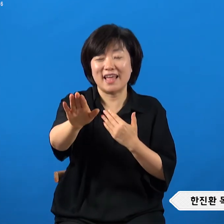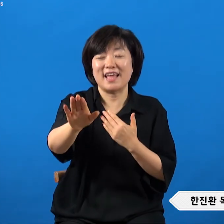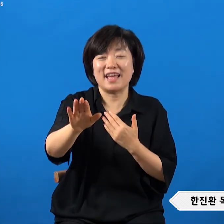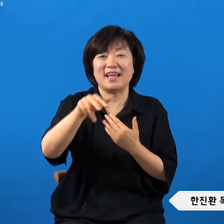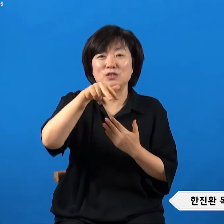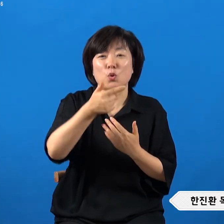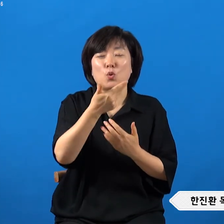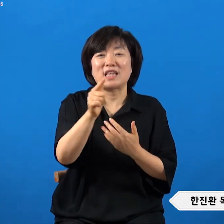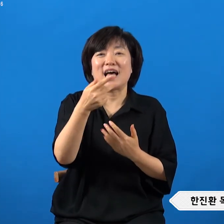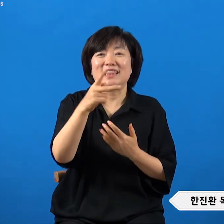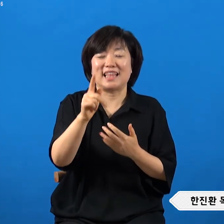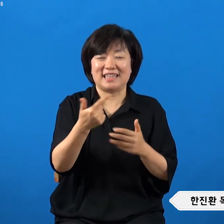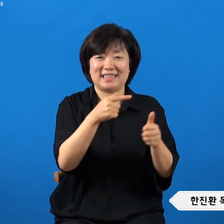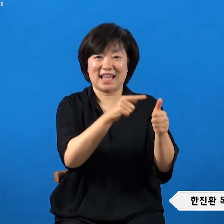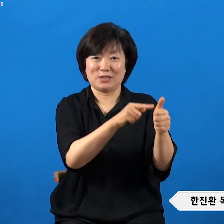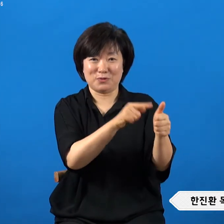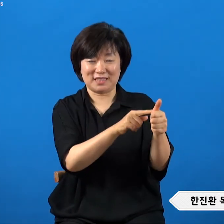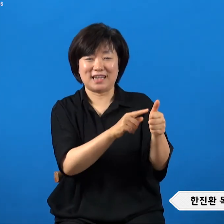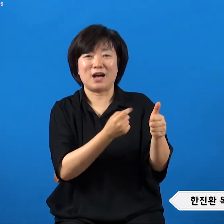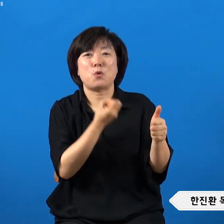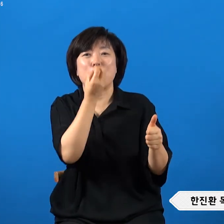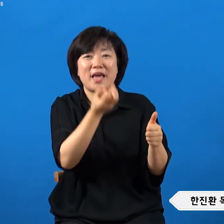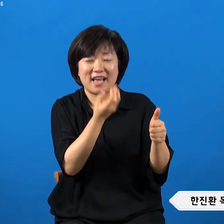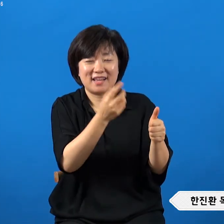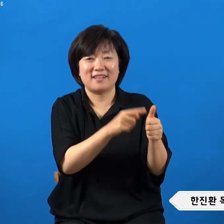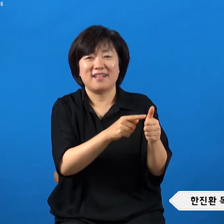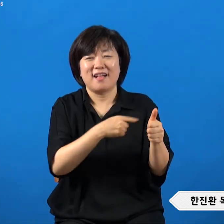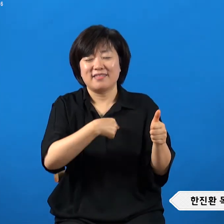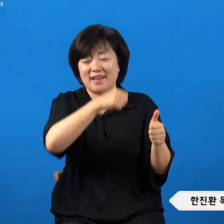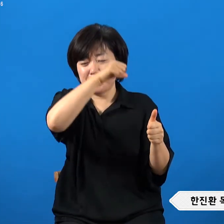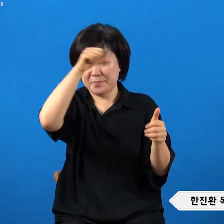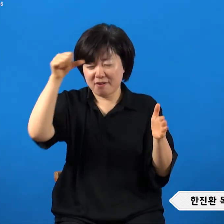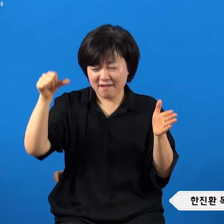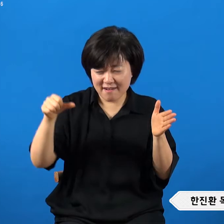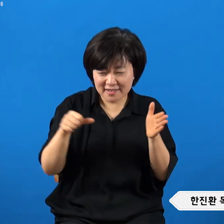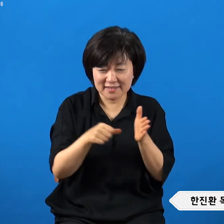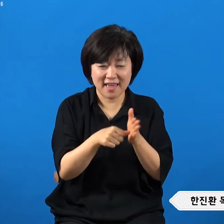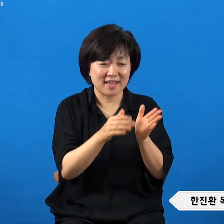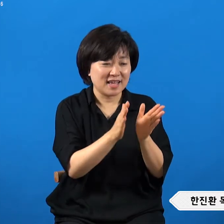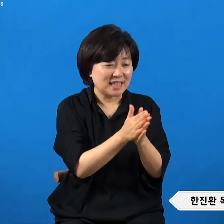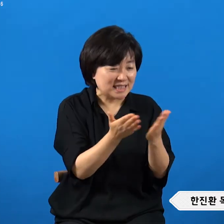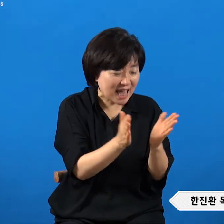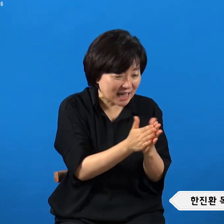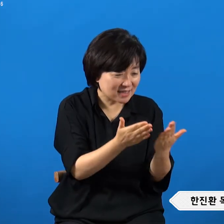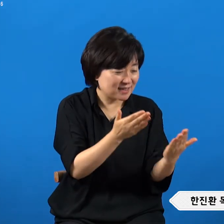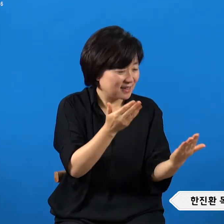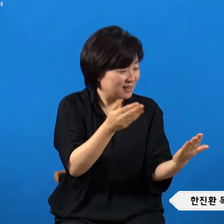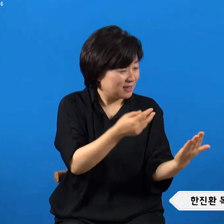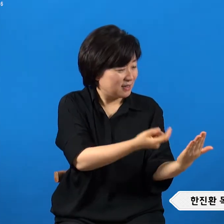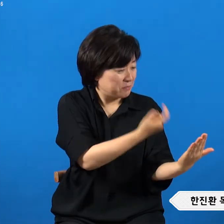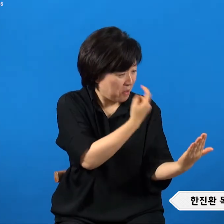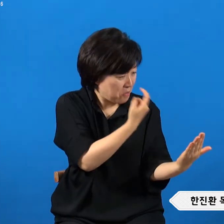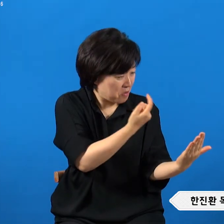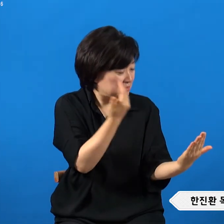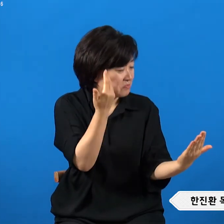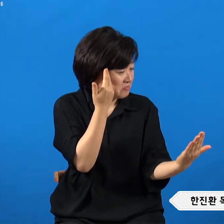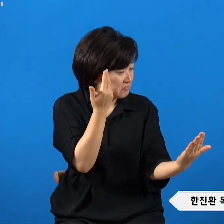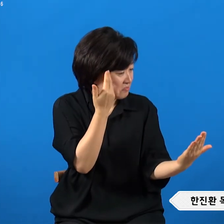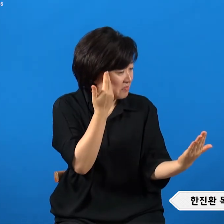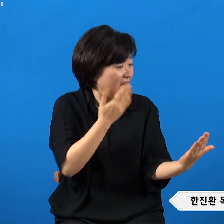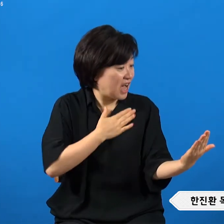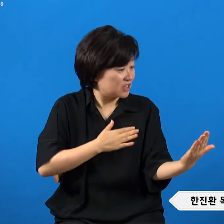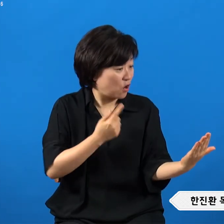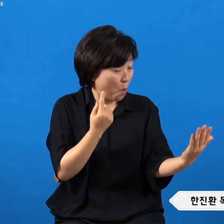훗날에 그 조나단 에드워즈가 이렇게 고백을 했습니다. 내가 평생 책을 통해 천국을 안 것보다도